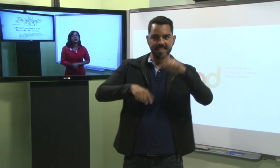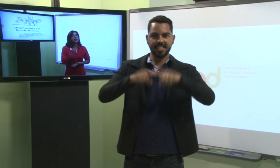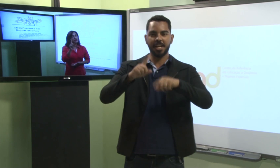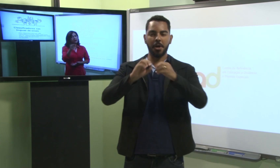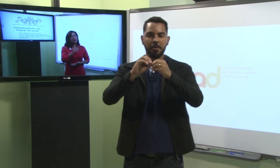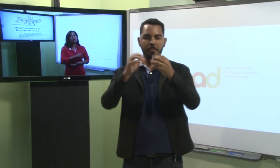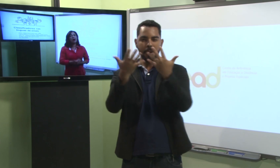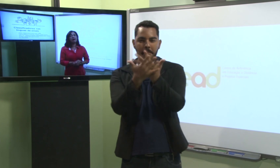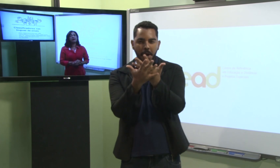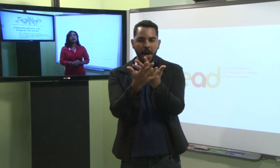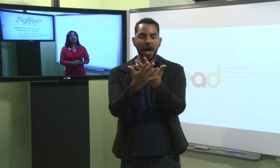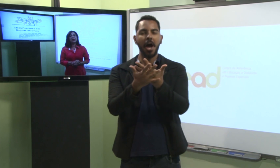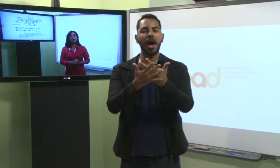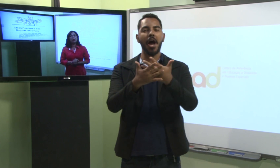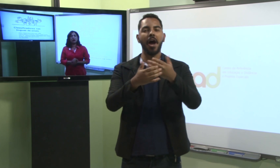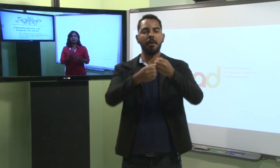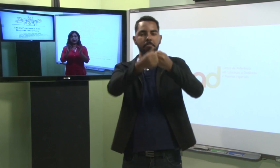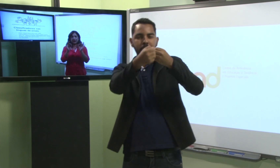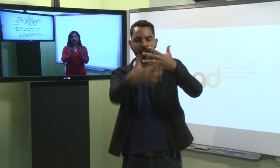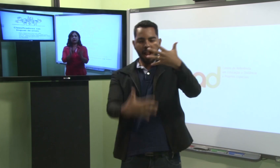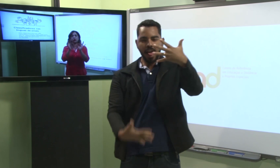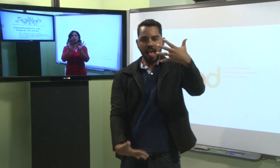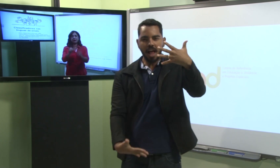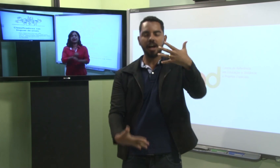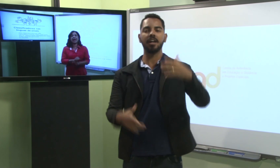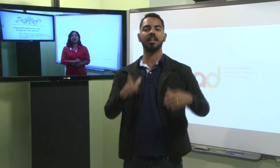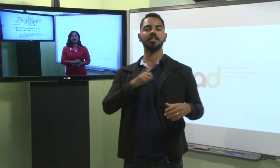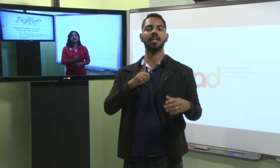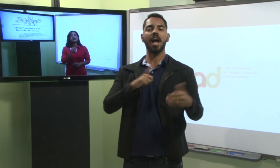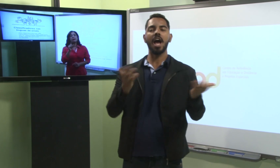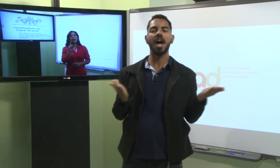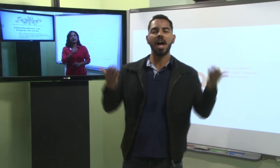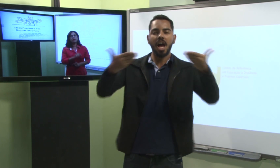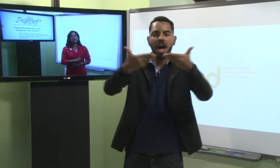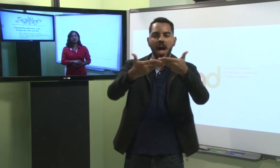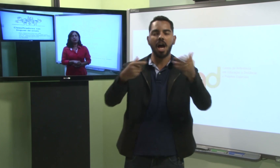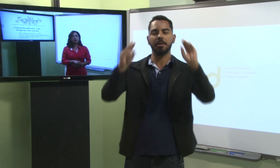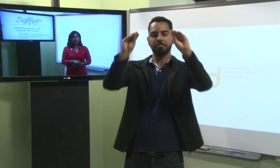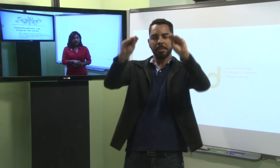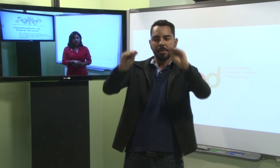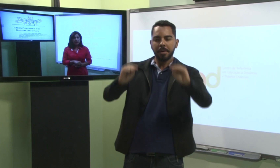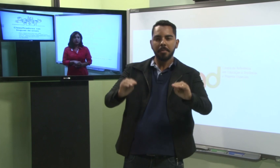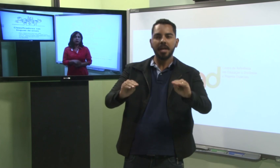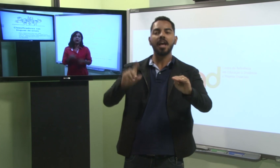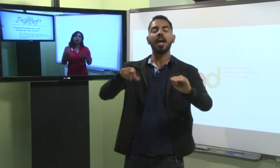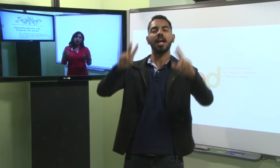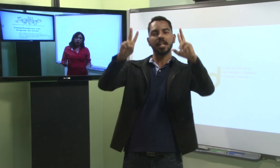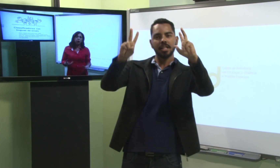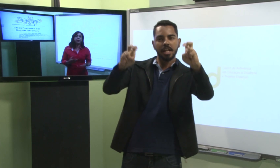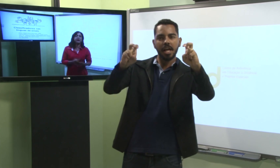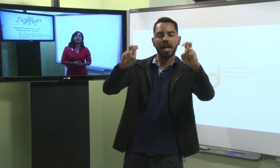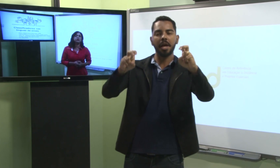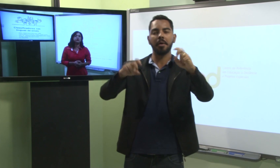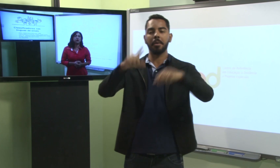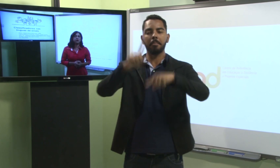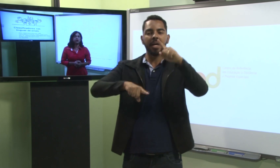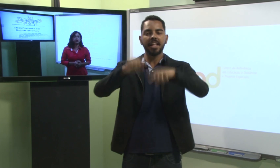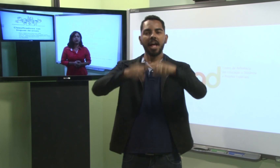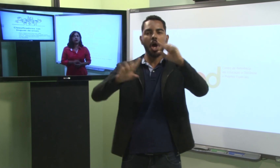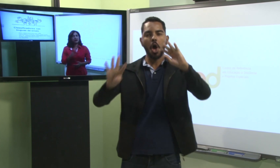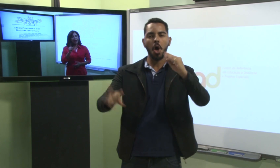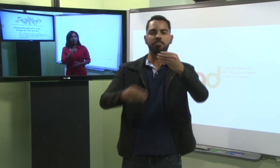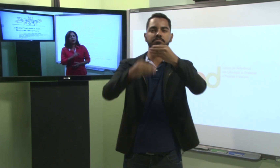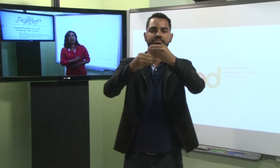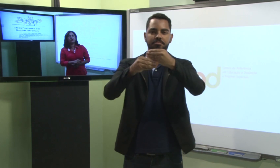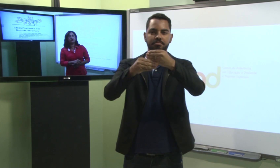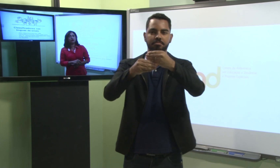aulas estão no AVA, naquele box Materiais Complementares, para que vocês possam fazer a leitura, cooperando com os nossos